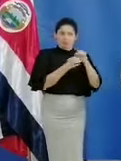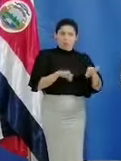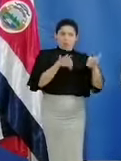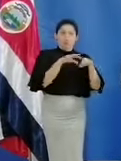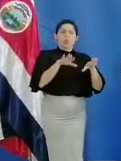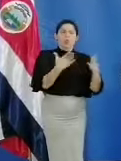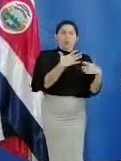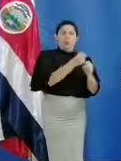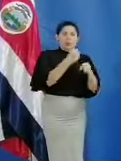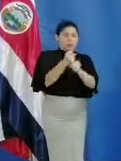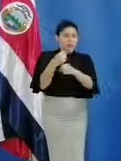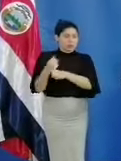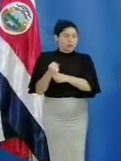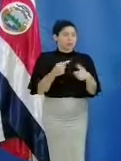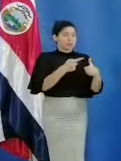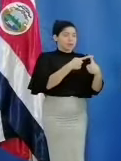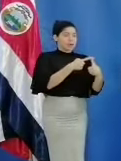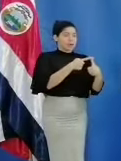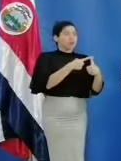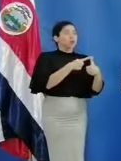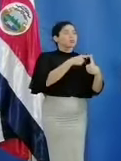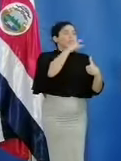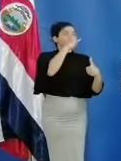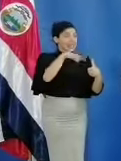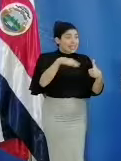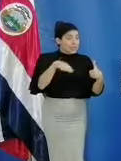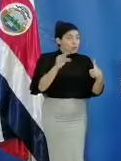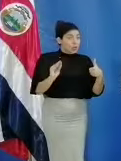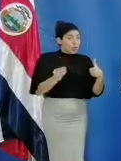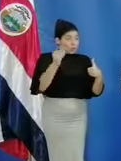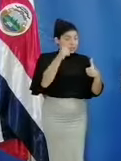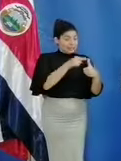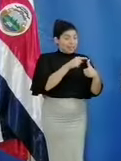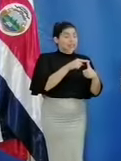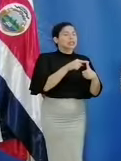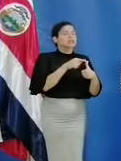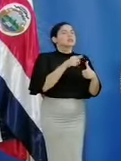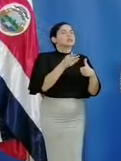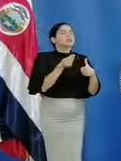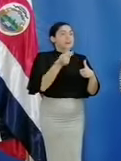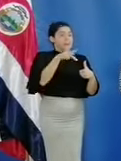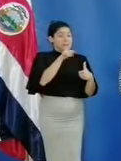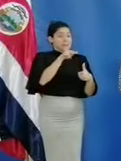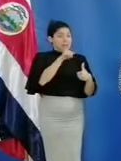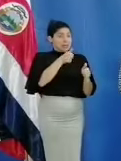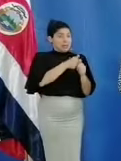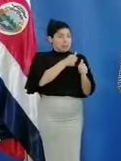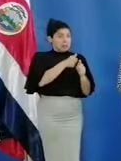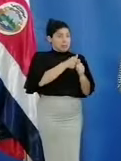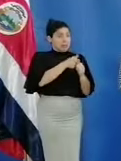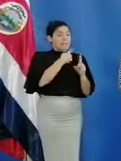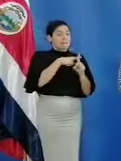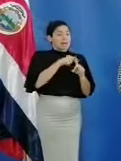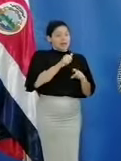lo resumo de esta manera. Primero, con los niños, niñas y adolescentes, de manera que pueda el Patronato Nacional de la Infancia y